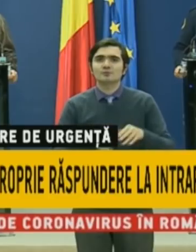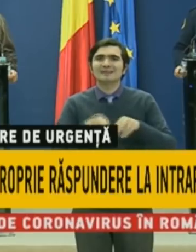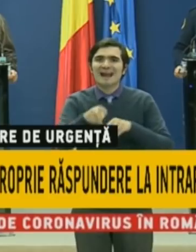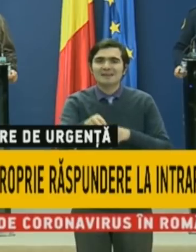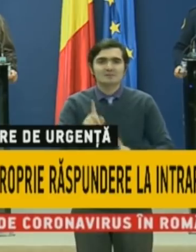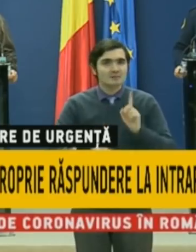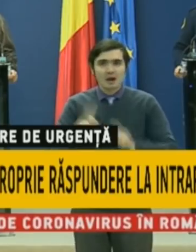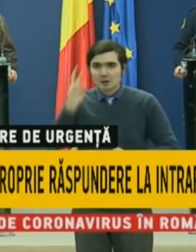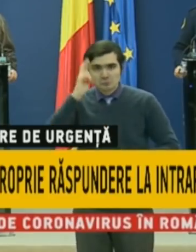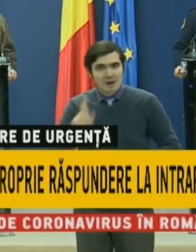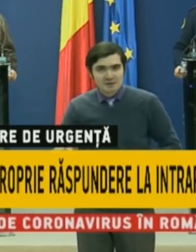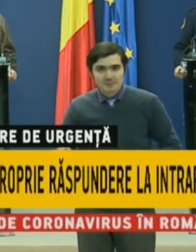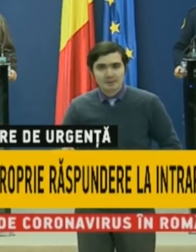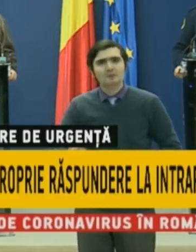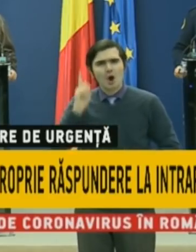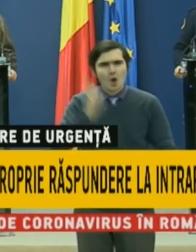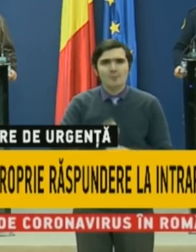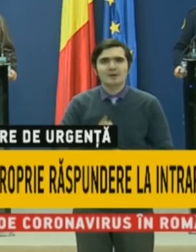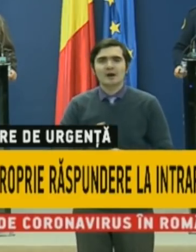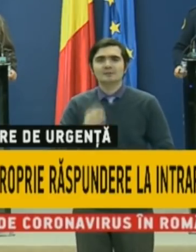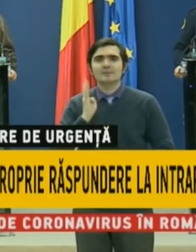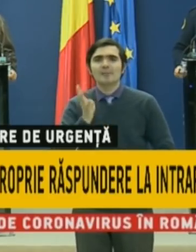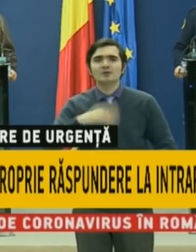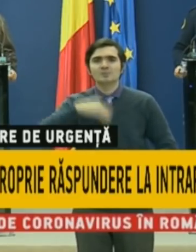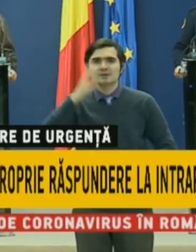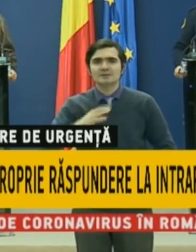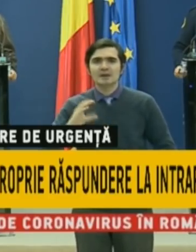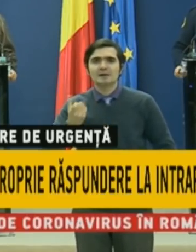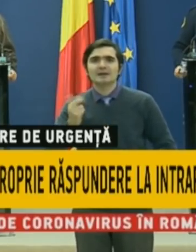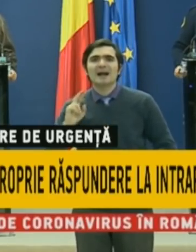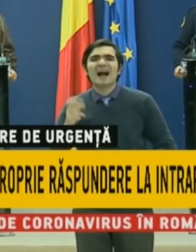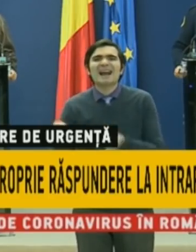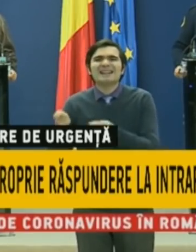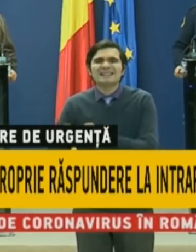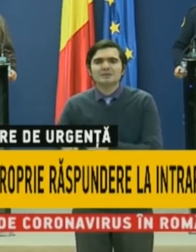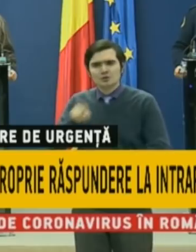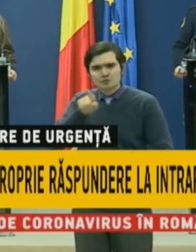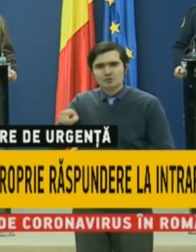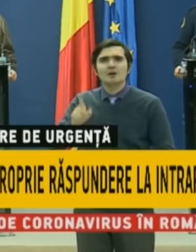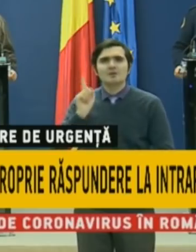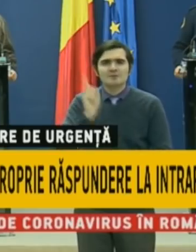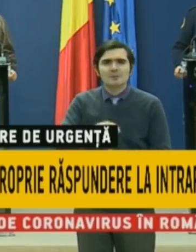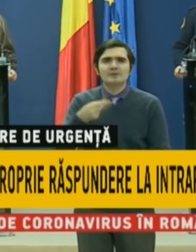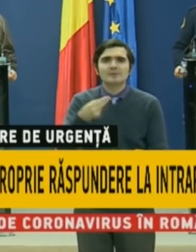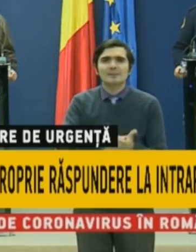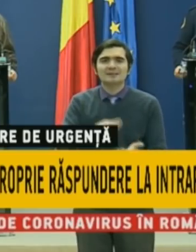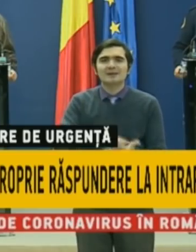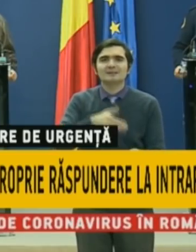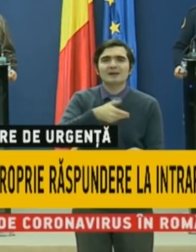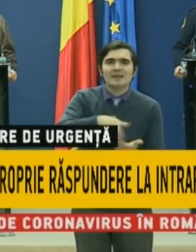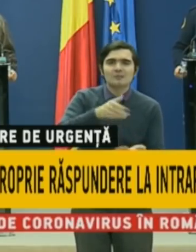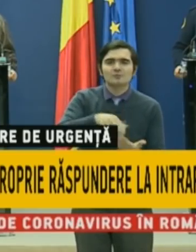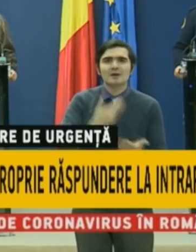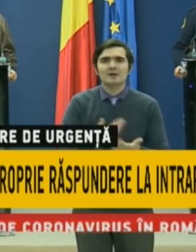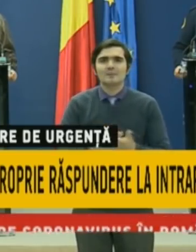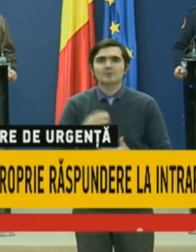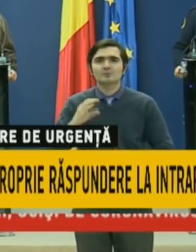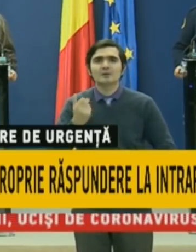el va fi obligat să intre în carantină 14 zile, suportând cheltuielile efectuate cu carantinarea